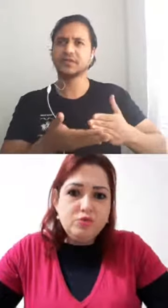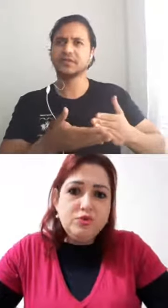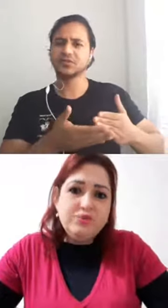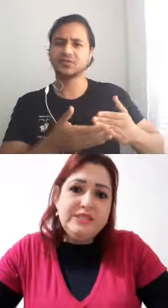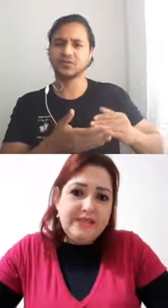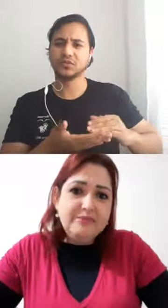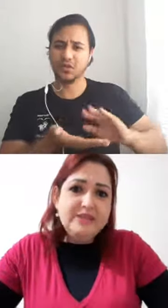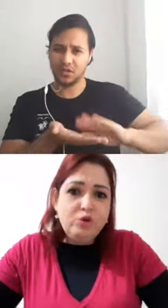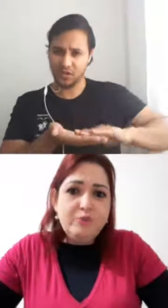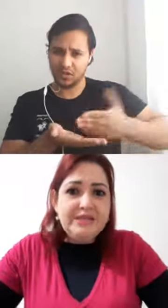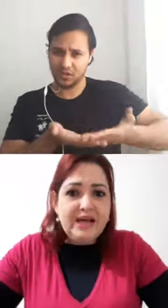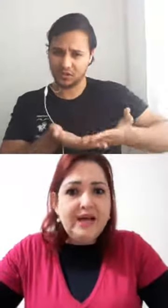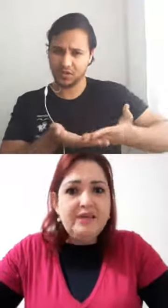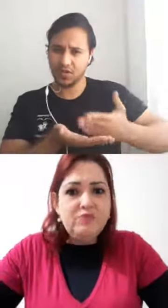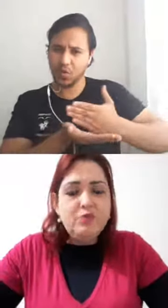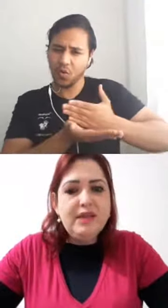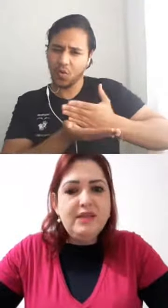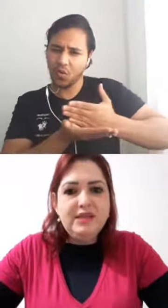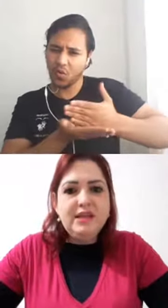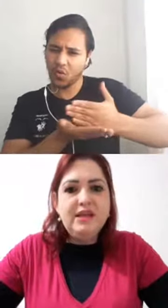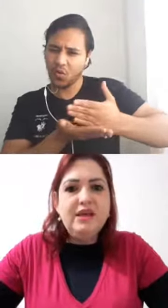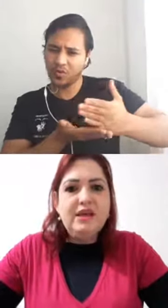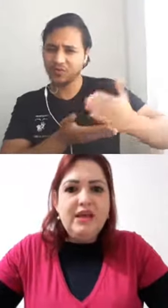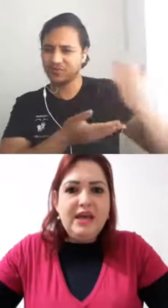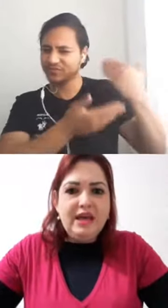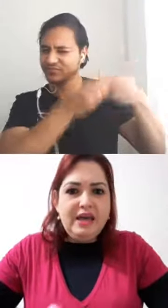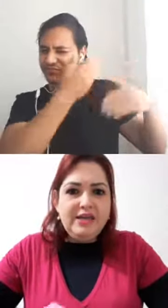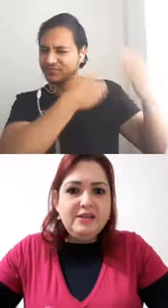quando os intérpretes que começaram realmente ali